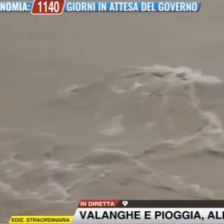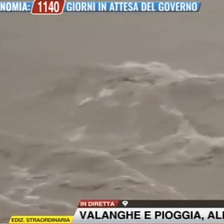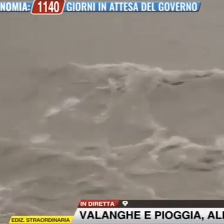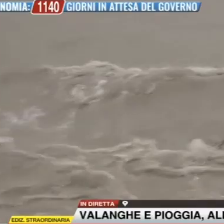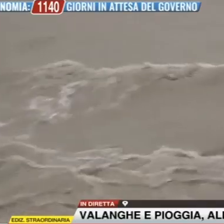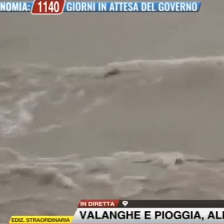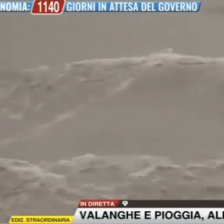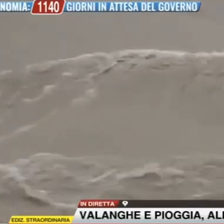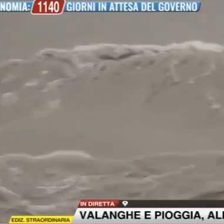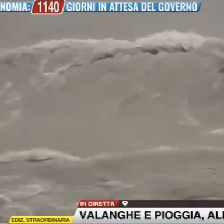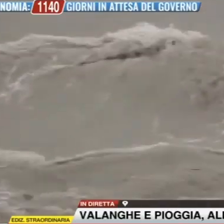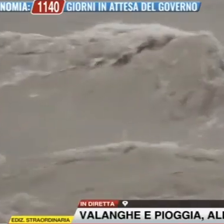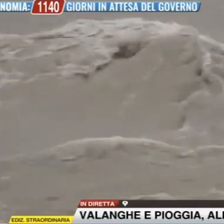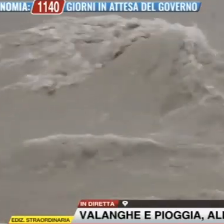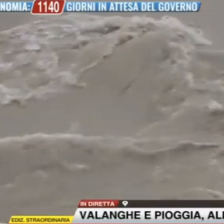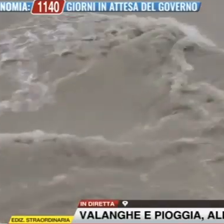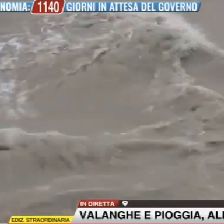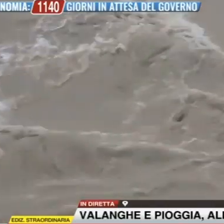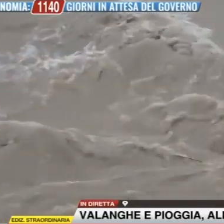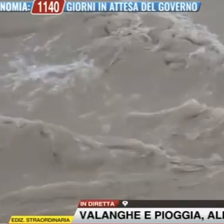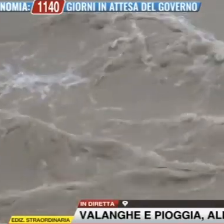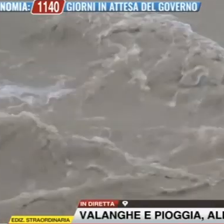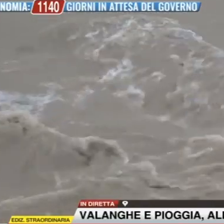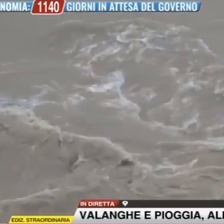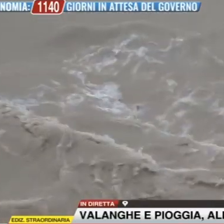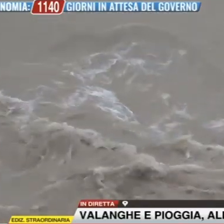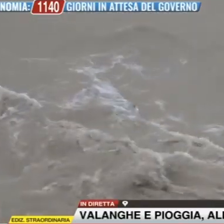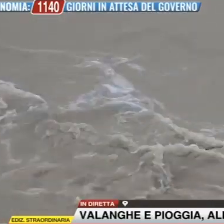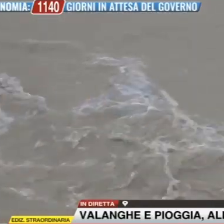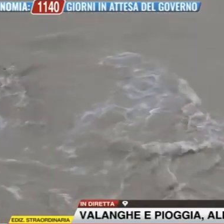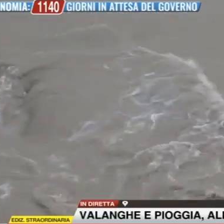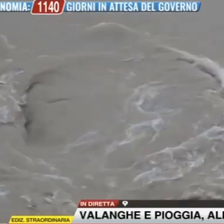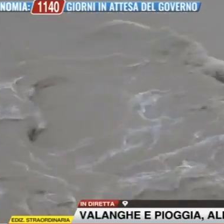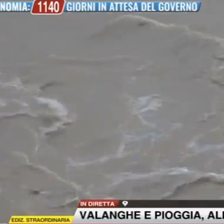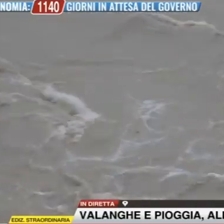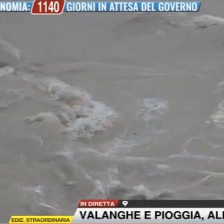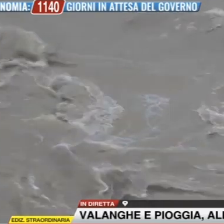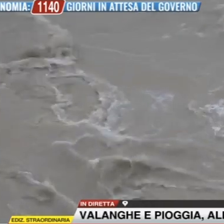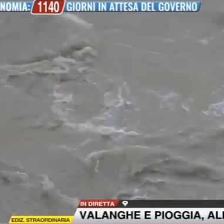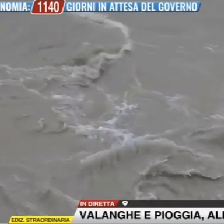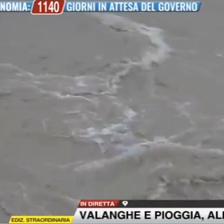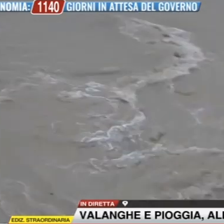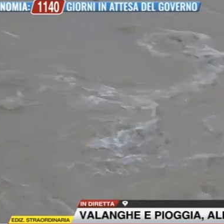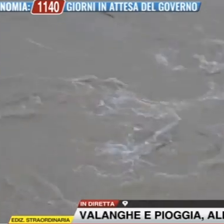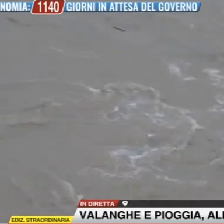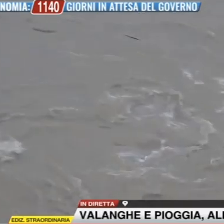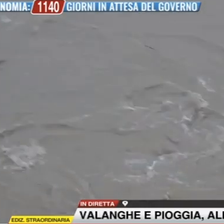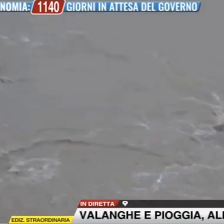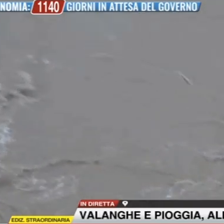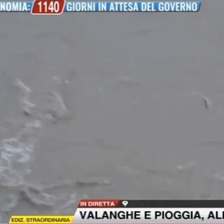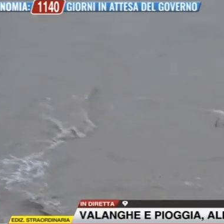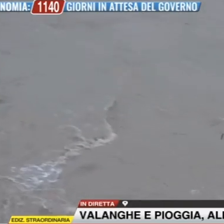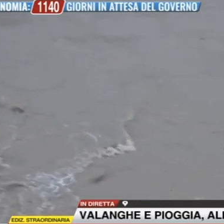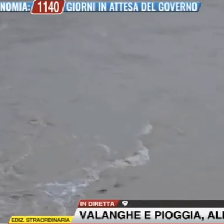che il Monticano, che oggi sono, in questo momento sono sotto controllo e non ci sono grosse problematicità. Però, attenzione